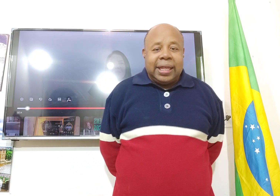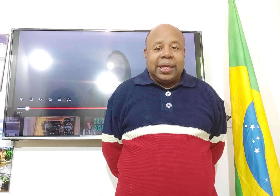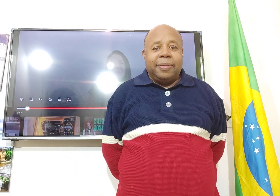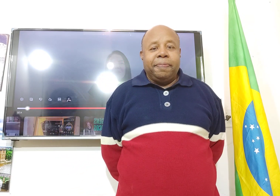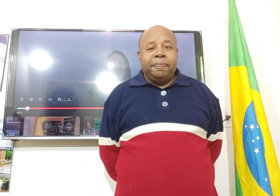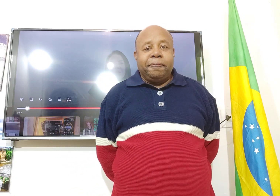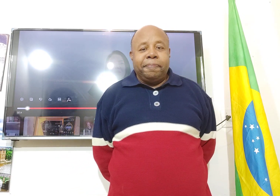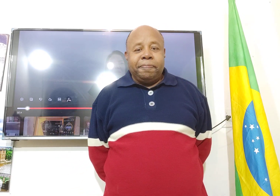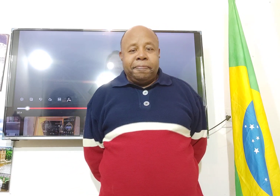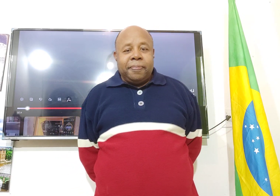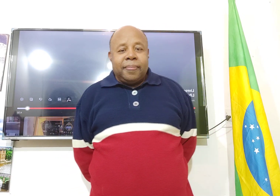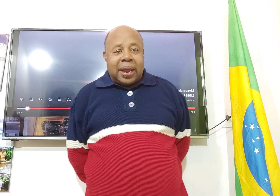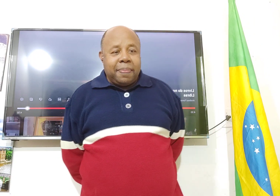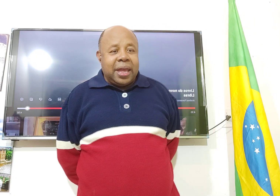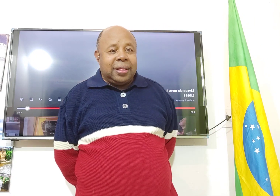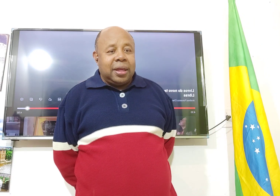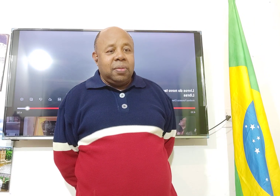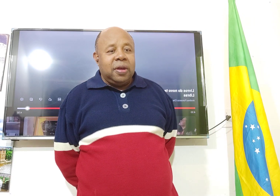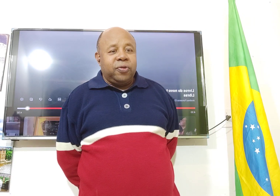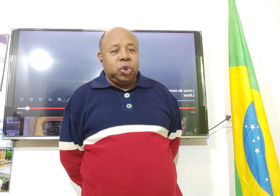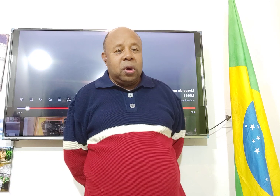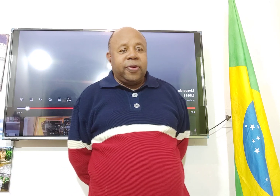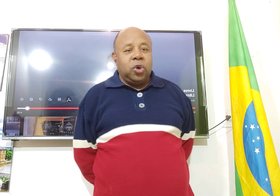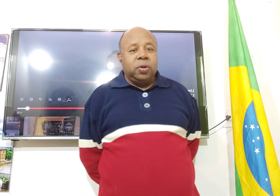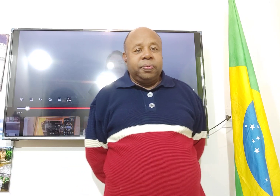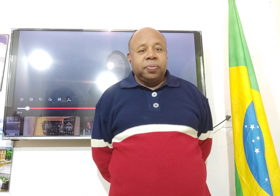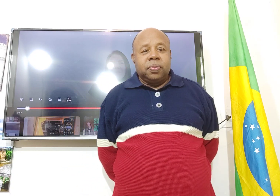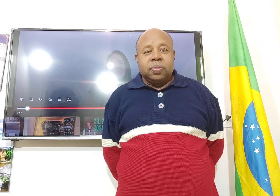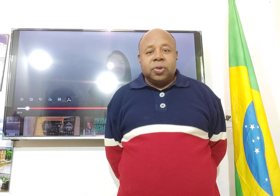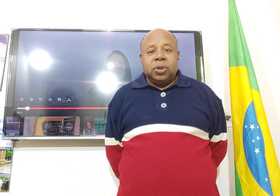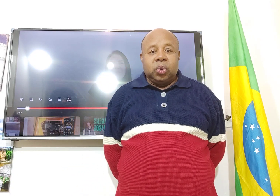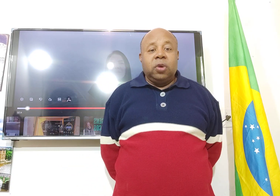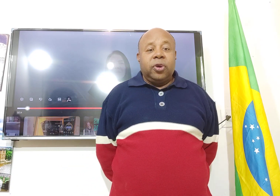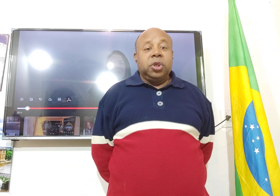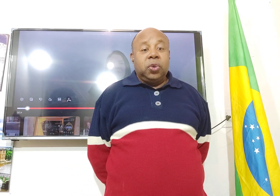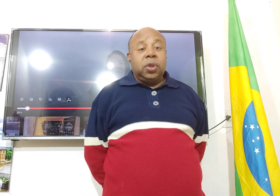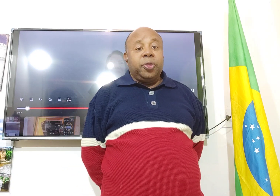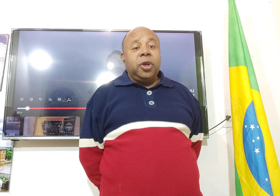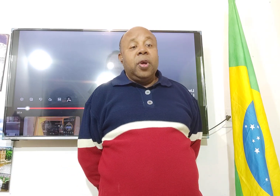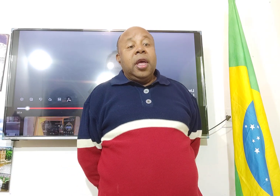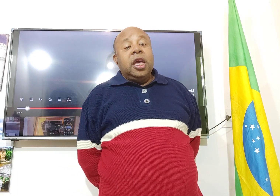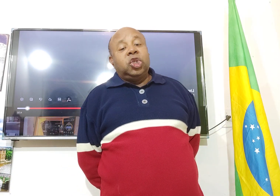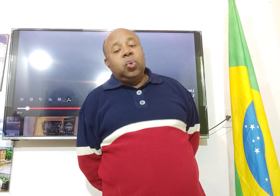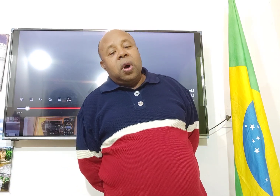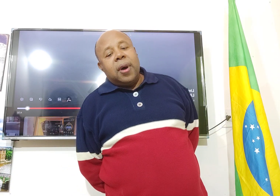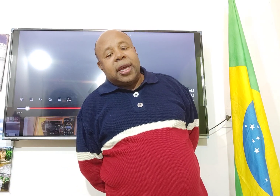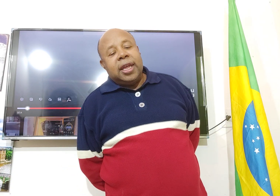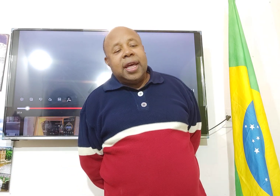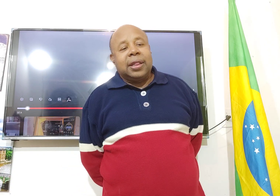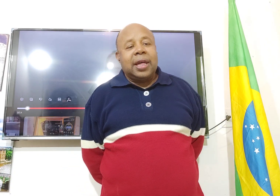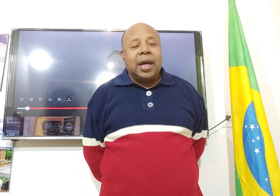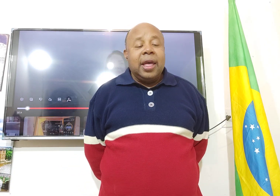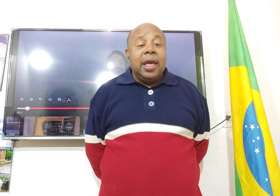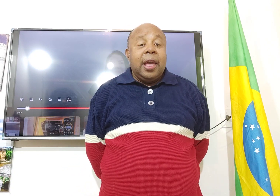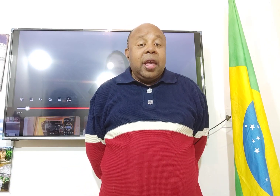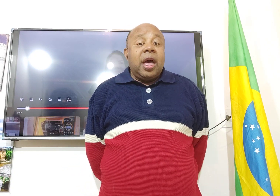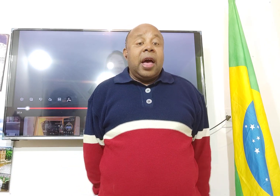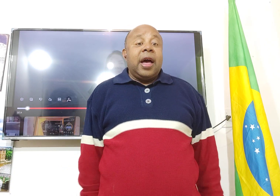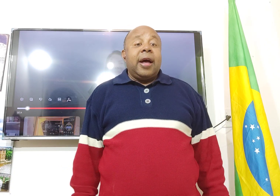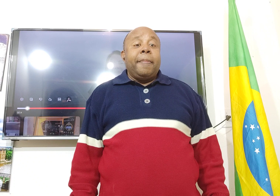Patrícia, parabéns, é isso mesmo, foi o João que falou. João falou, Jesus respondeu. E João aqui nessa...